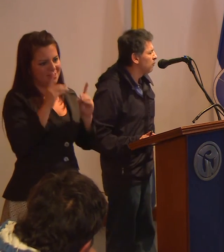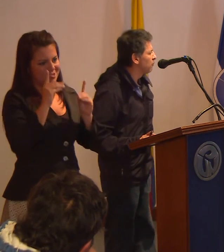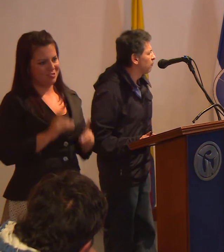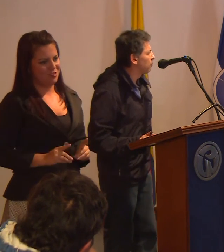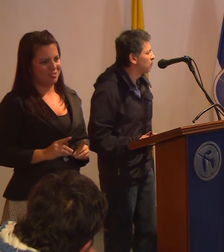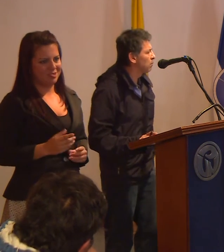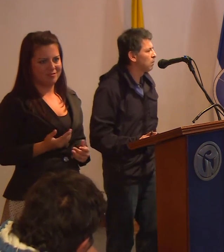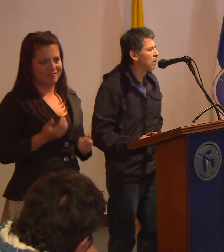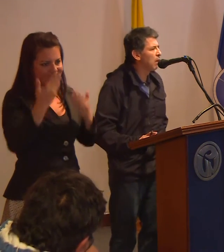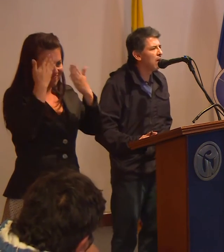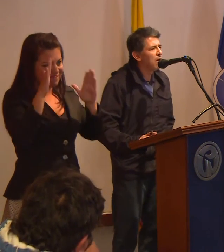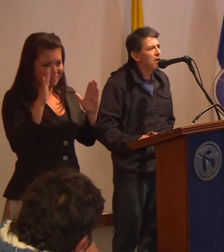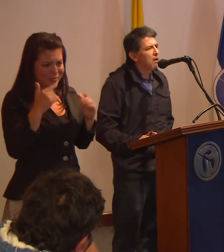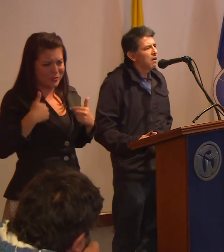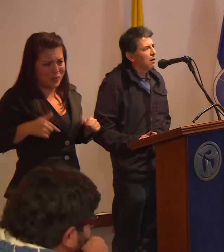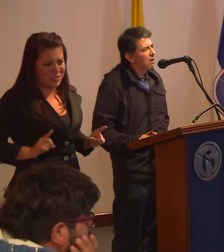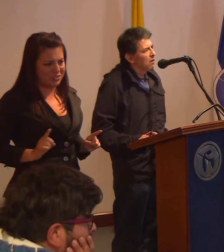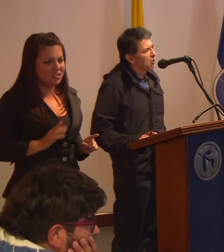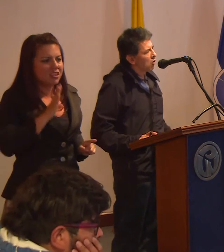Nacional.